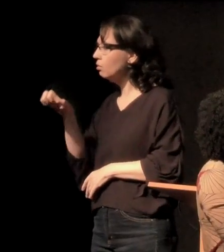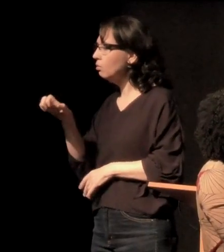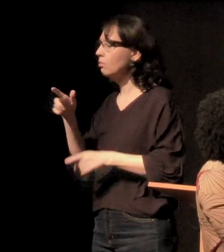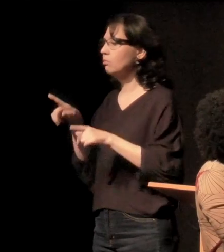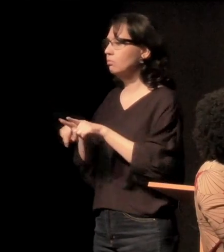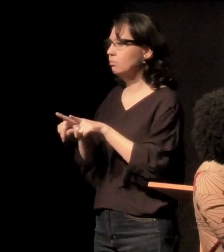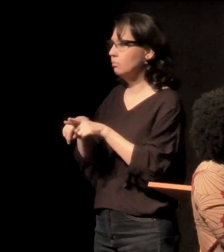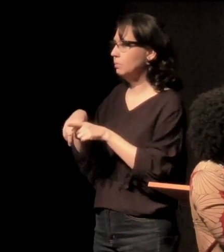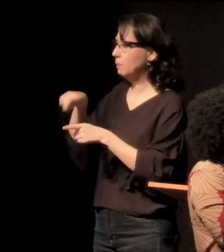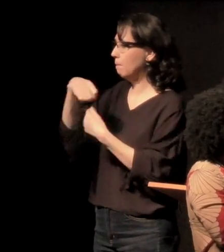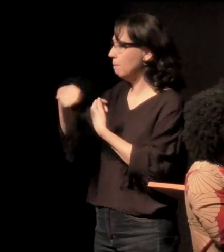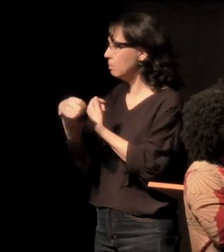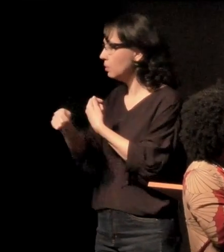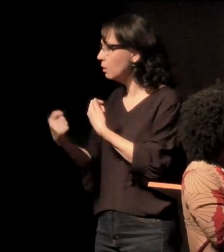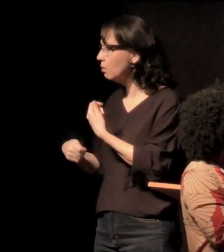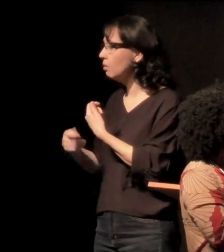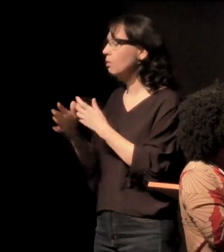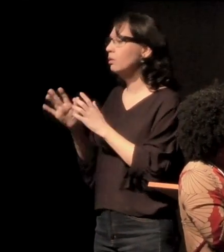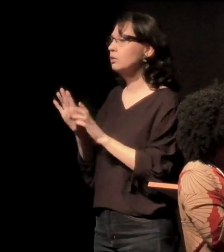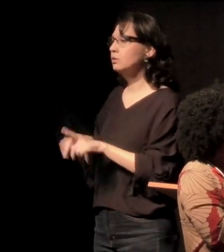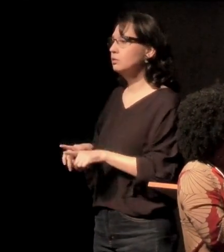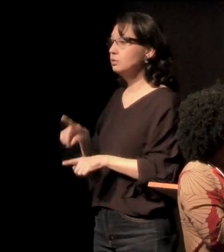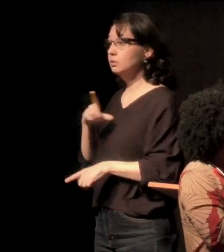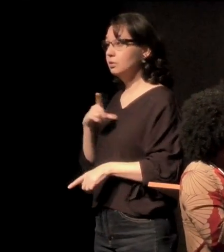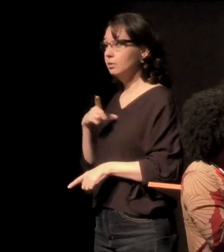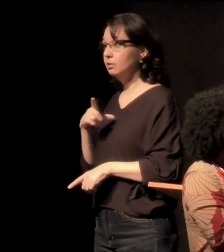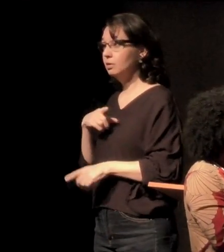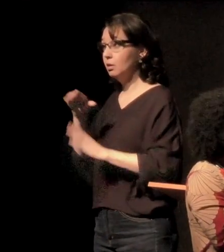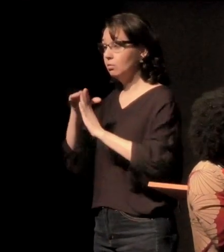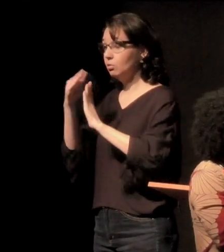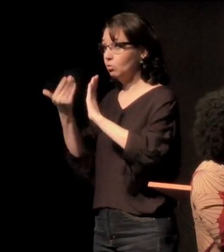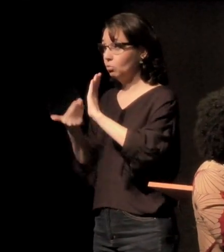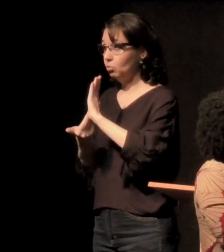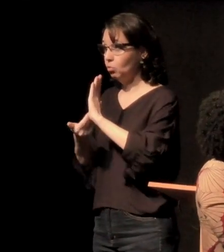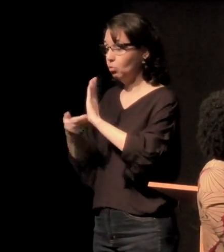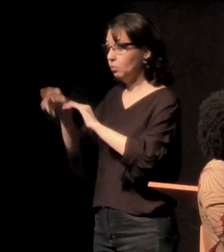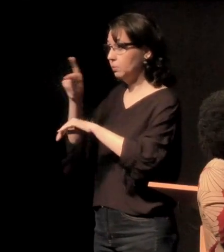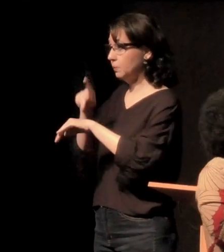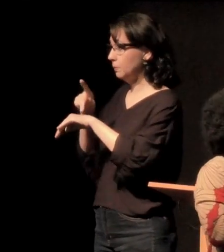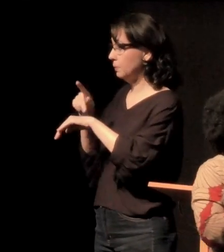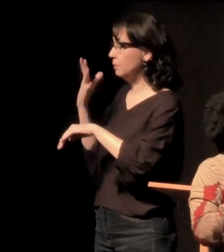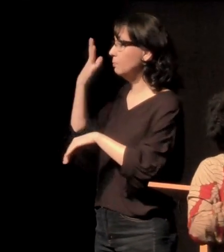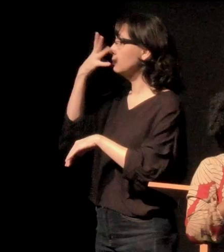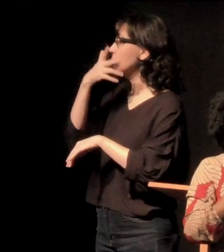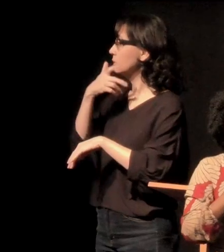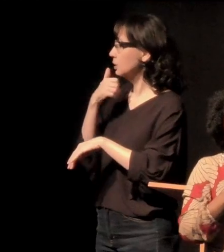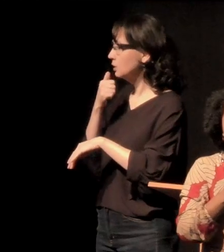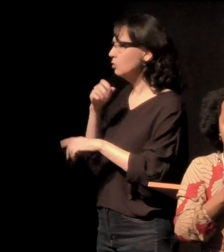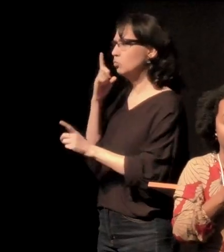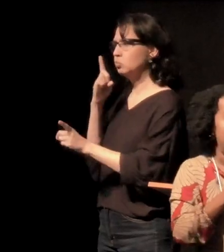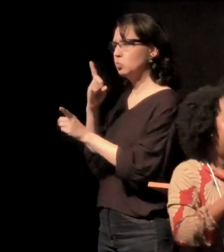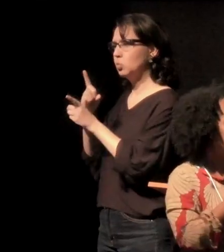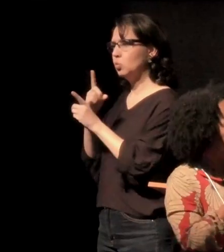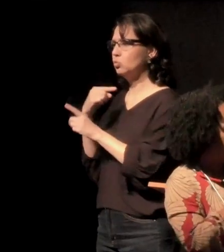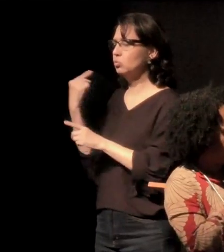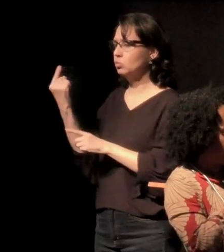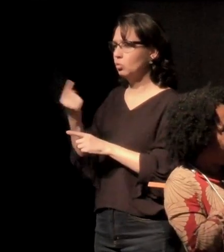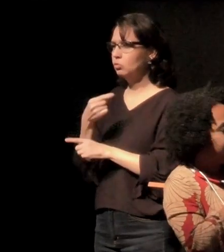mas a gente tem também o quilombo da Pedra Bonita né que no encontro que a gente participou junto com ele esses